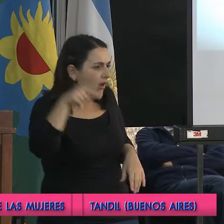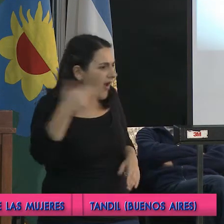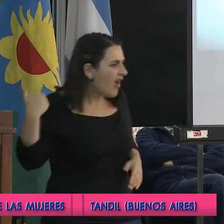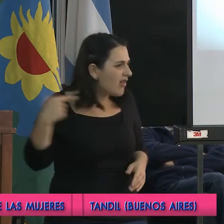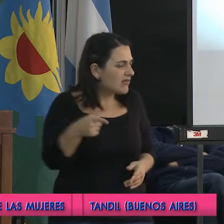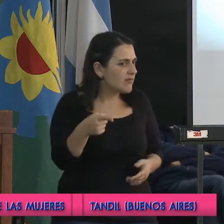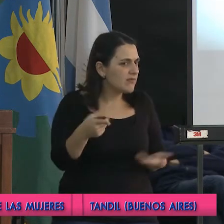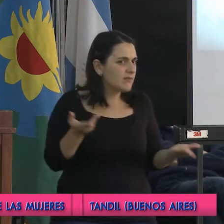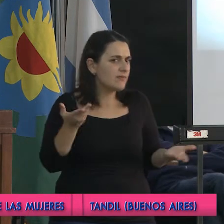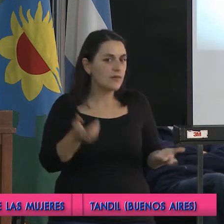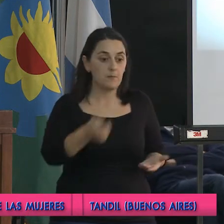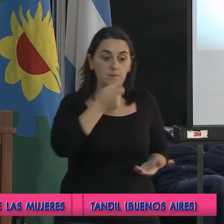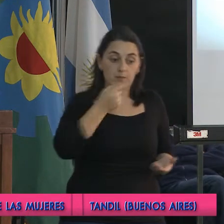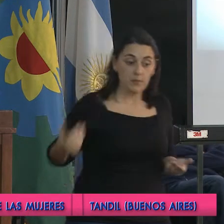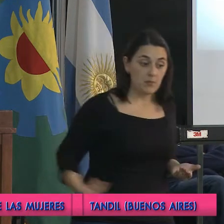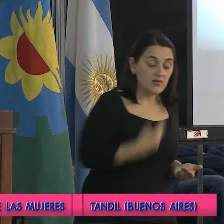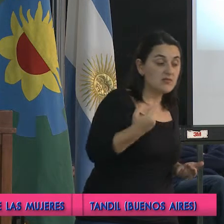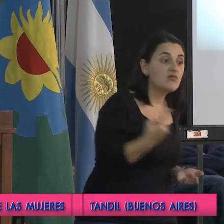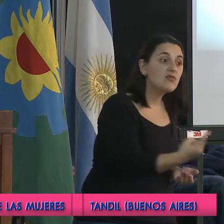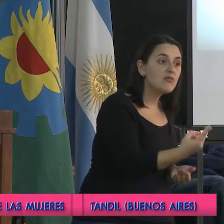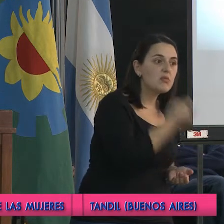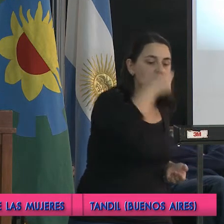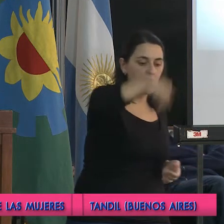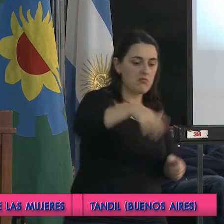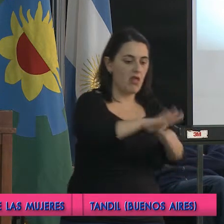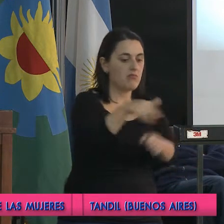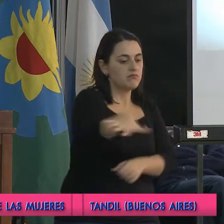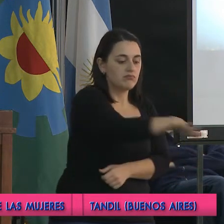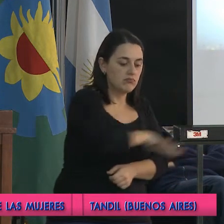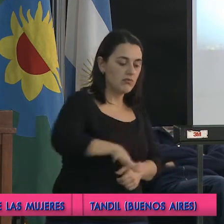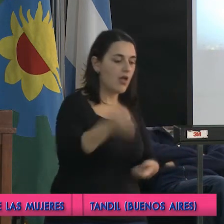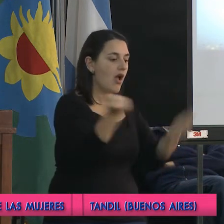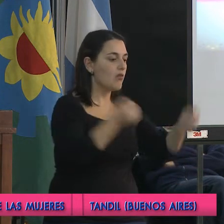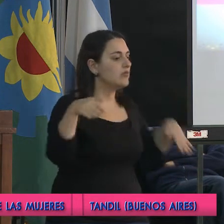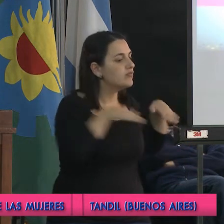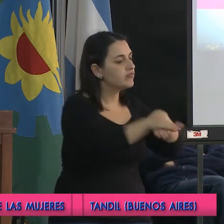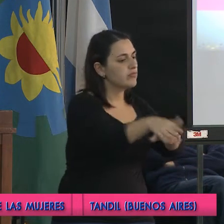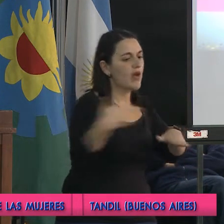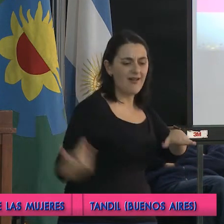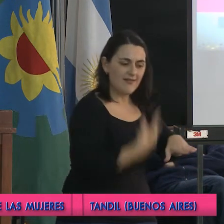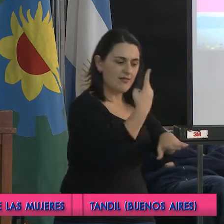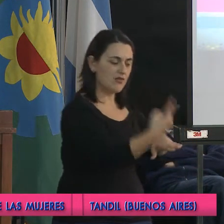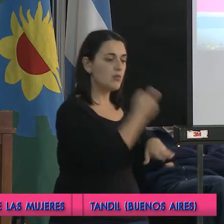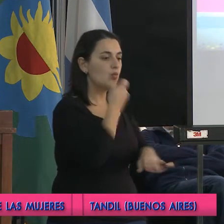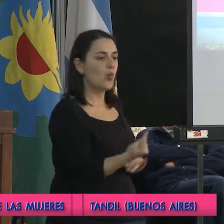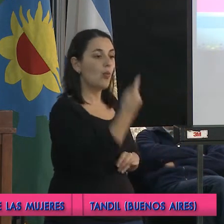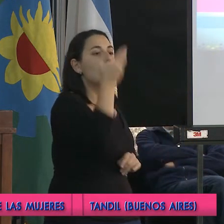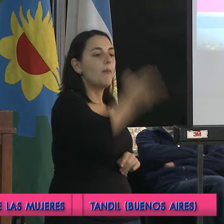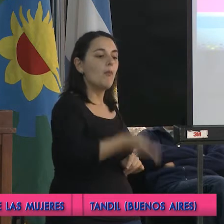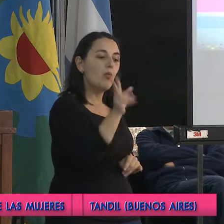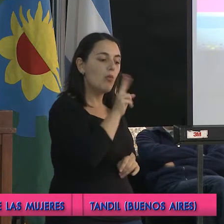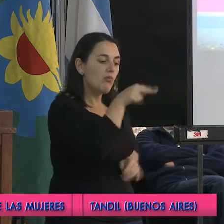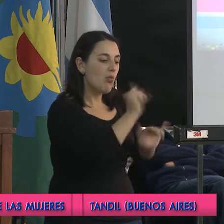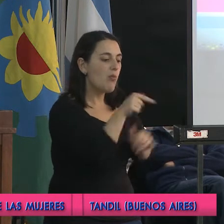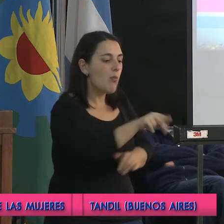2 accidentes viales que involucraron adolescentes en nuestra ciudad, después de uno en el que muriera un adolescente, no tuvieron